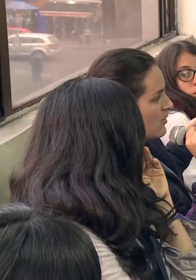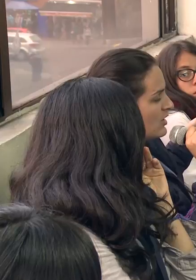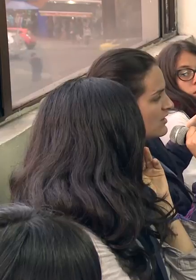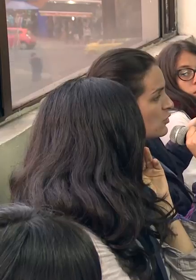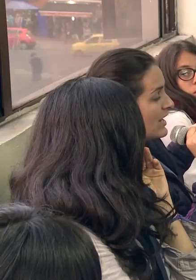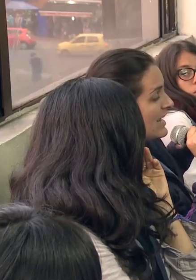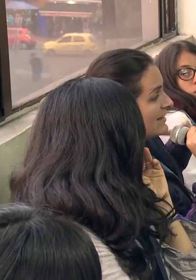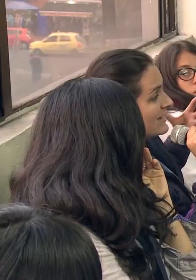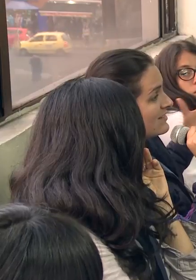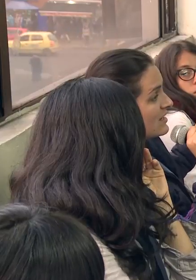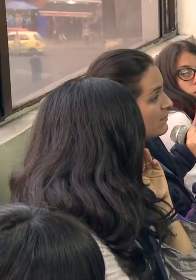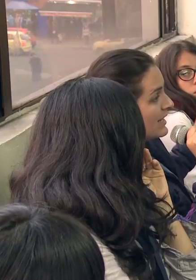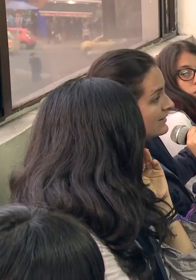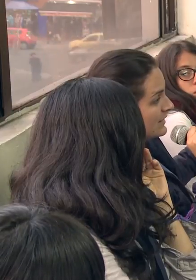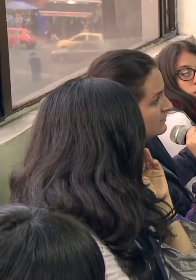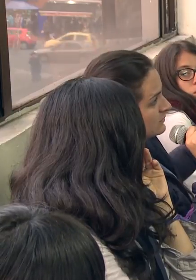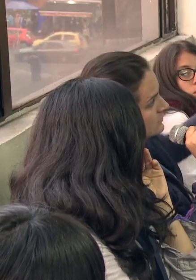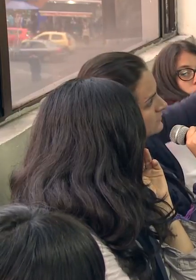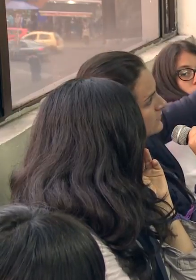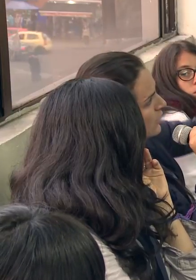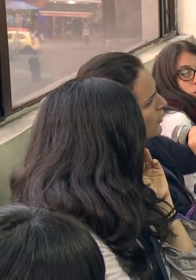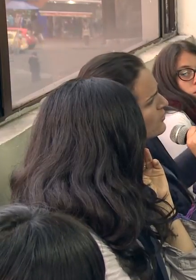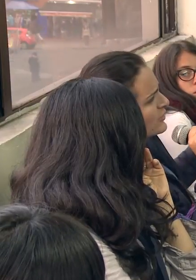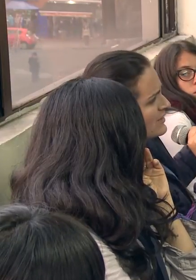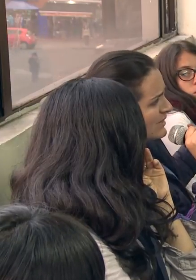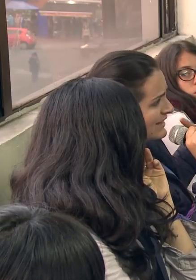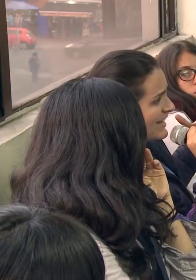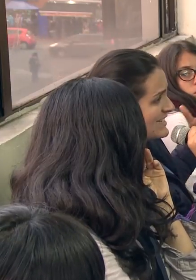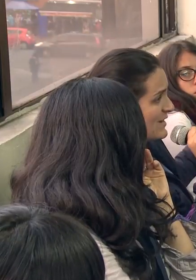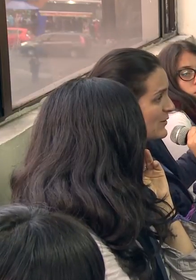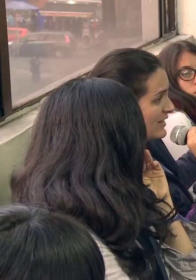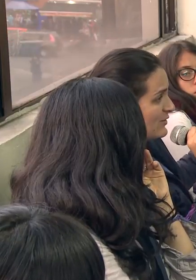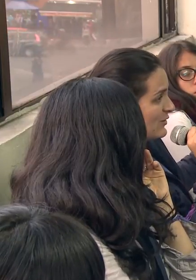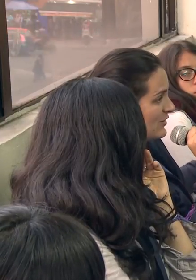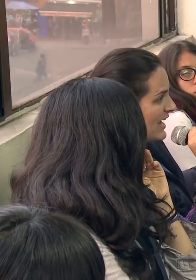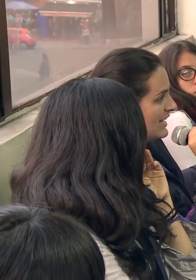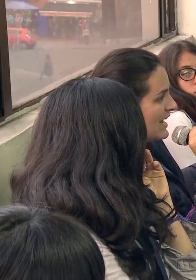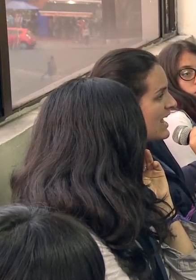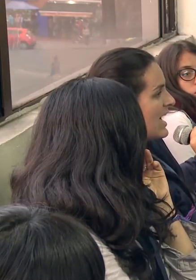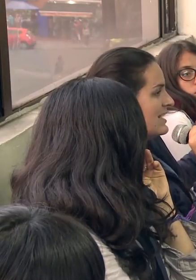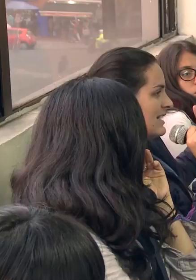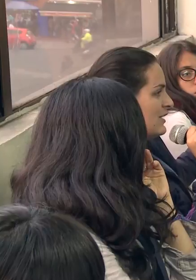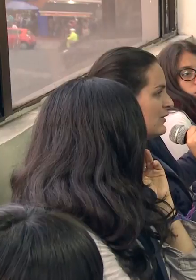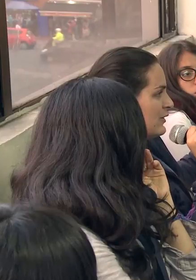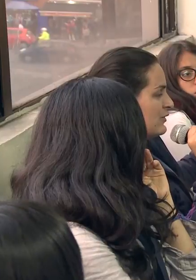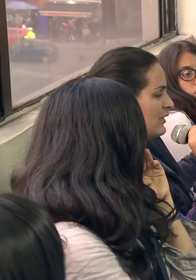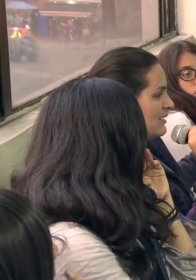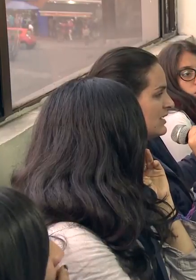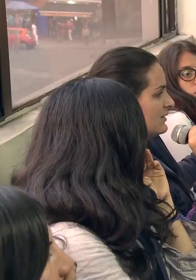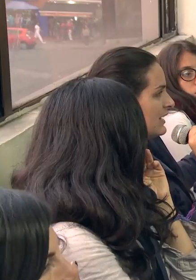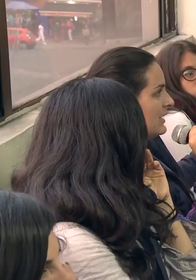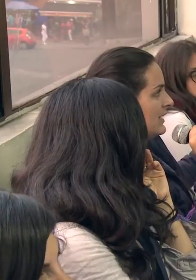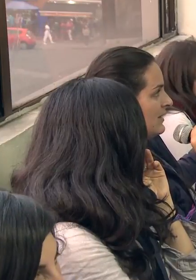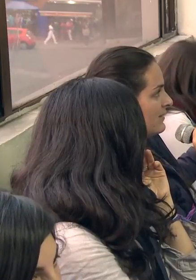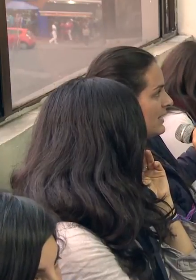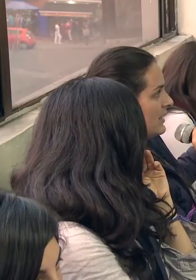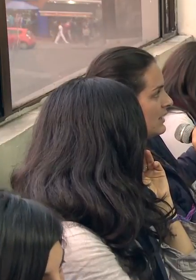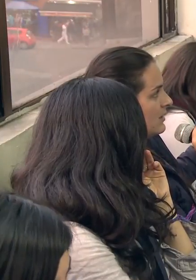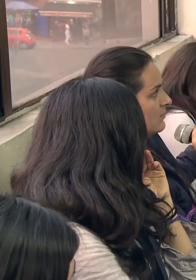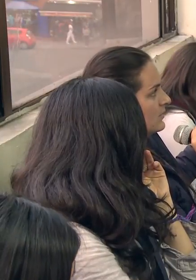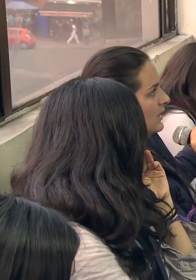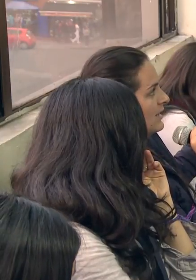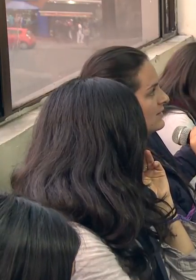y cómo la escuela entra a ser parte como también de ese orden social alrededor no solamente